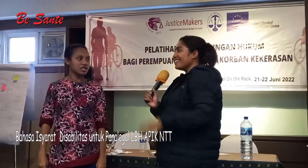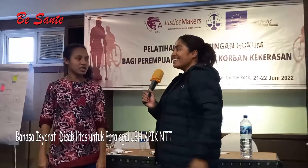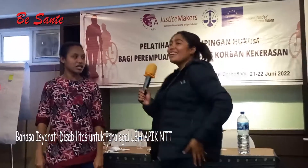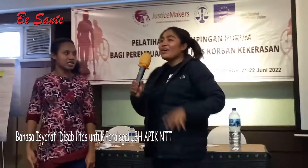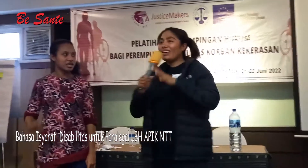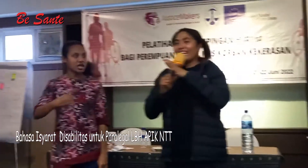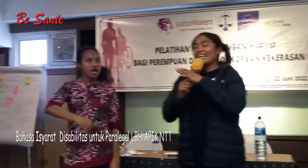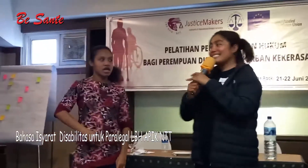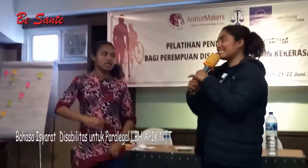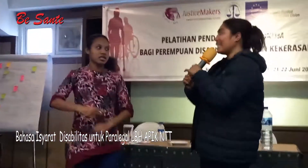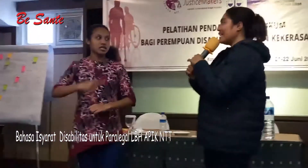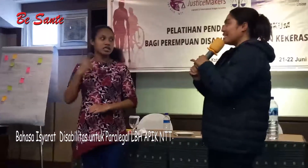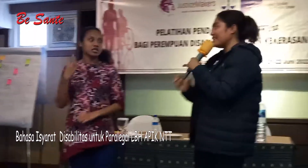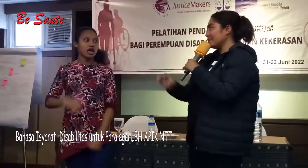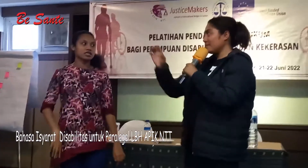ada yang tanya duda